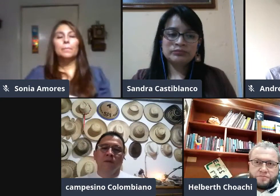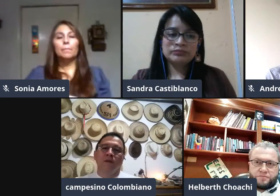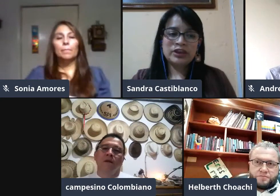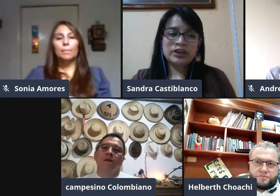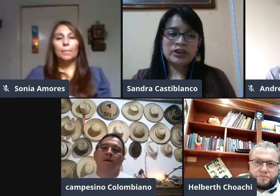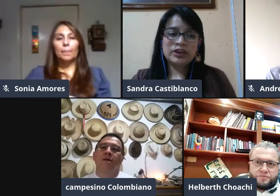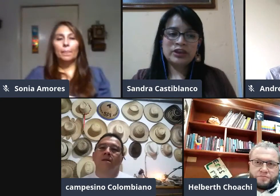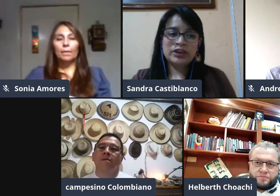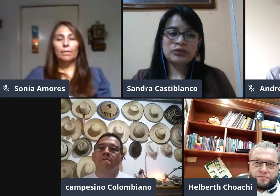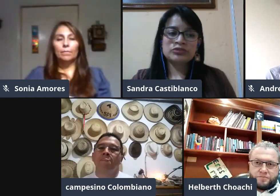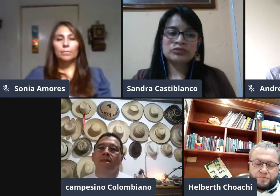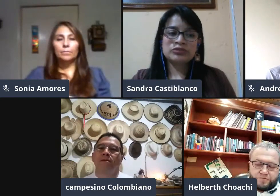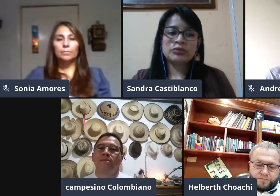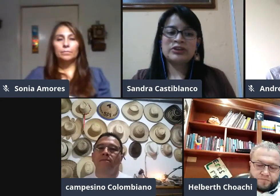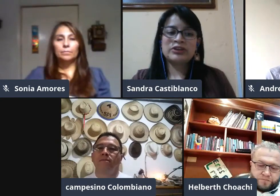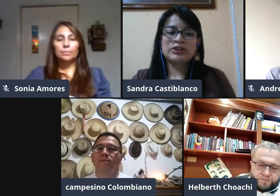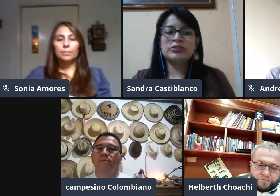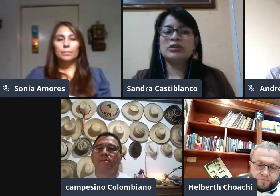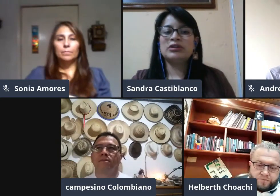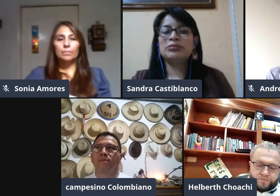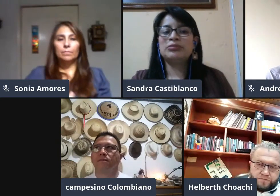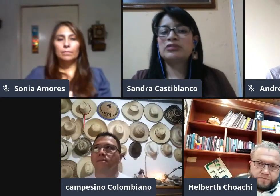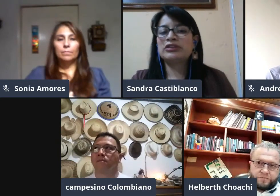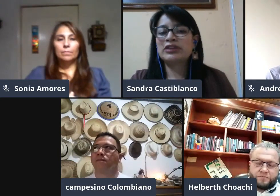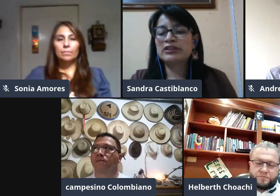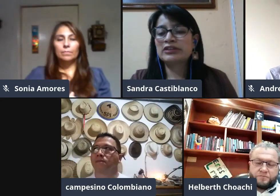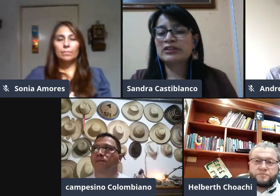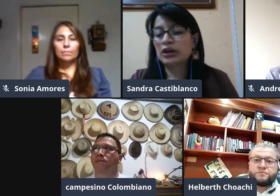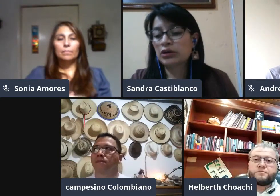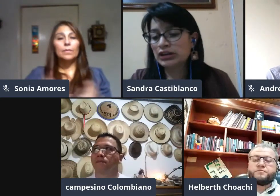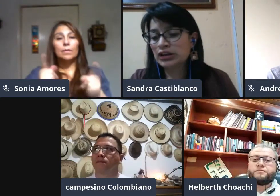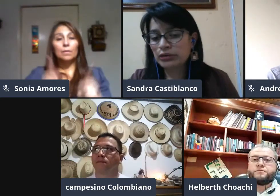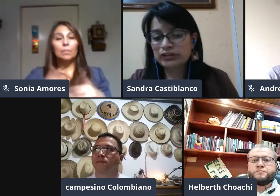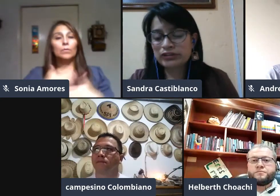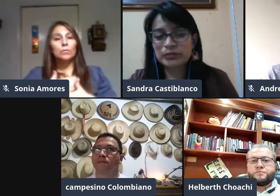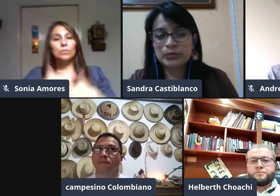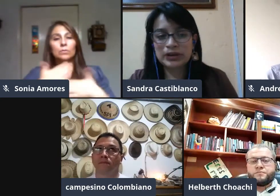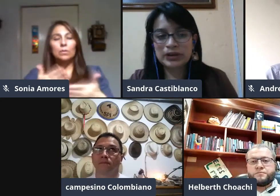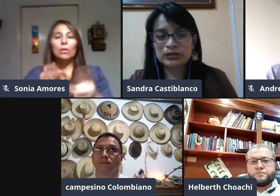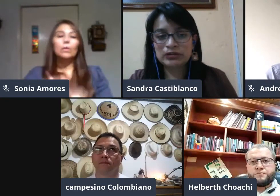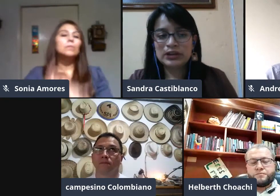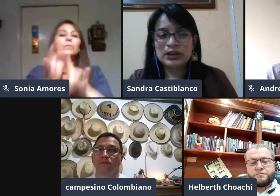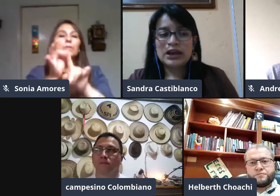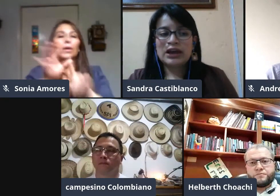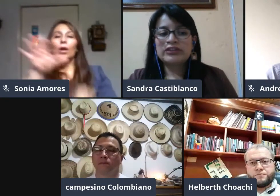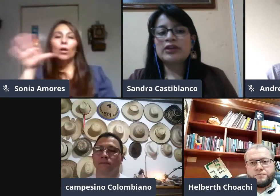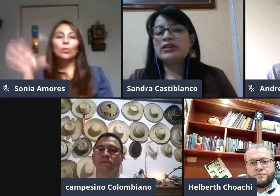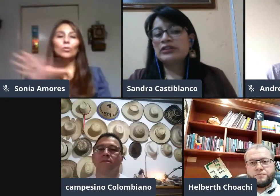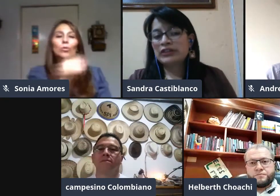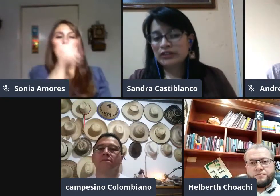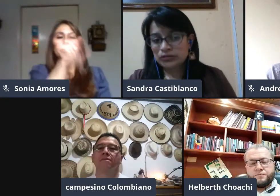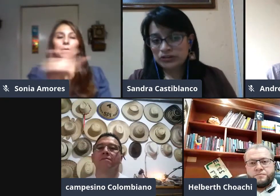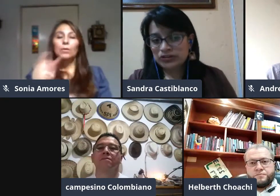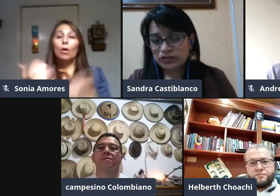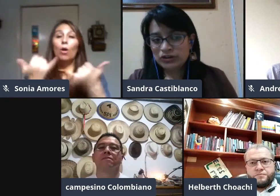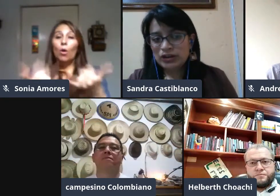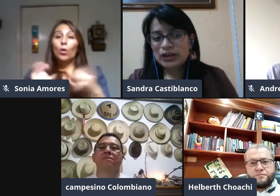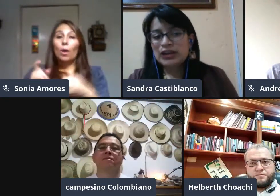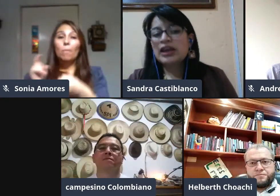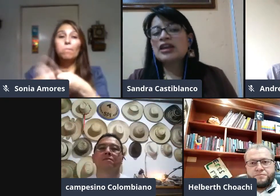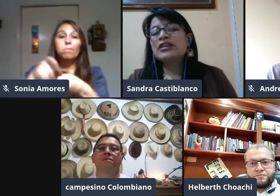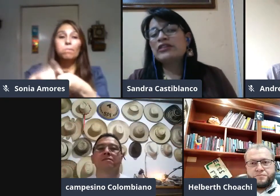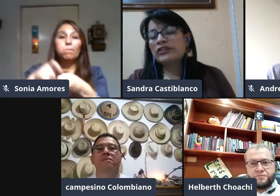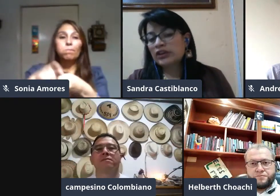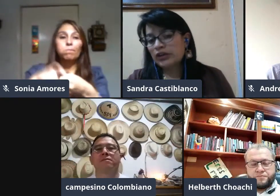Por otra parte, quiero darle un saludo muy especial pues, a todas las personas que se están conectando en este momento